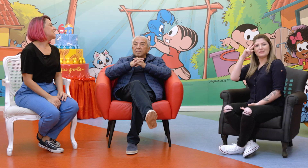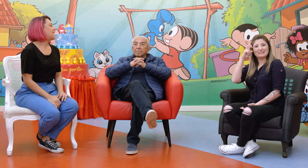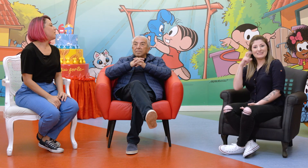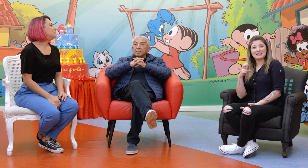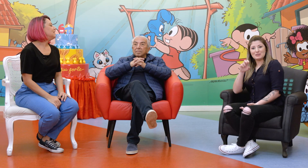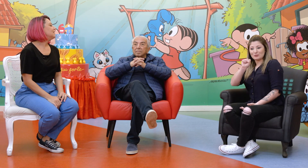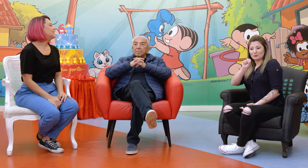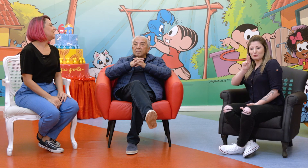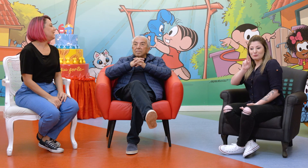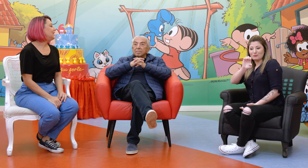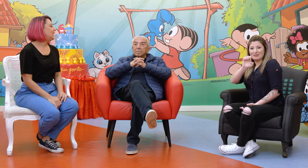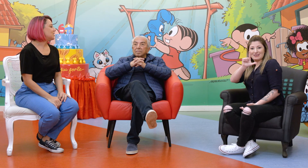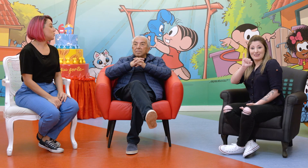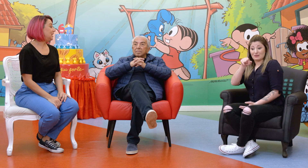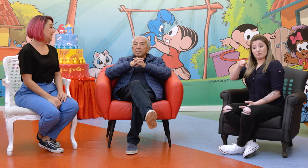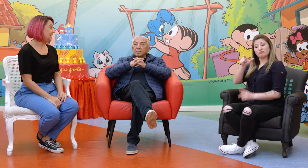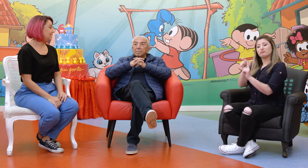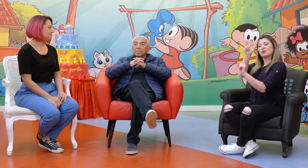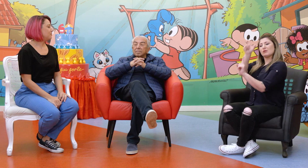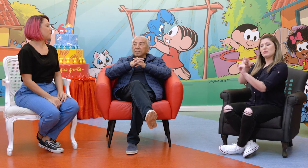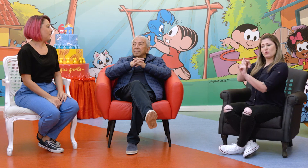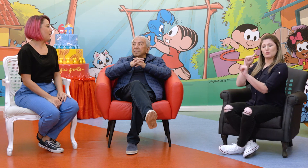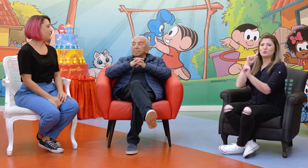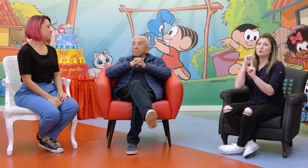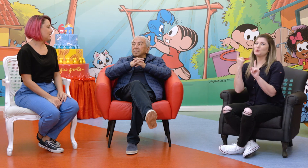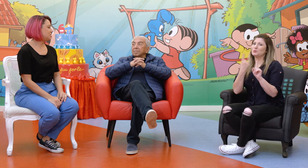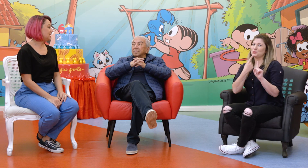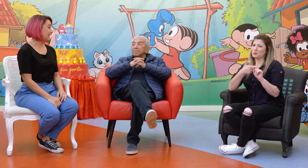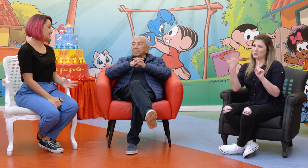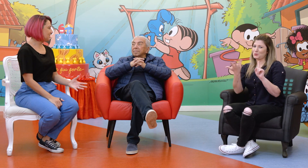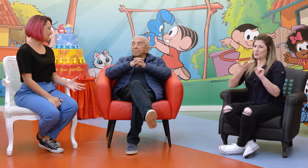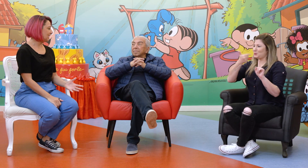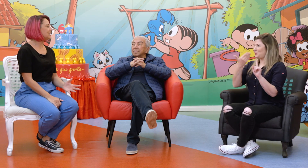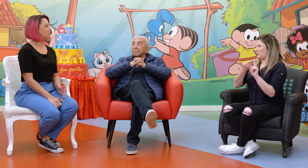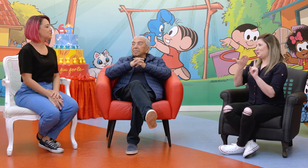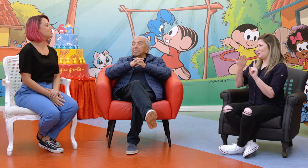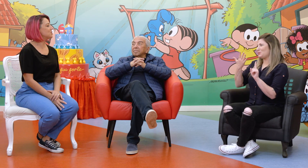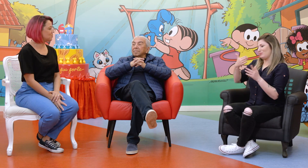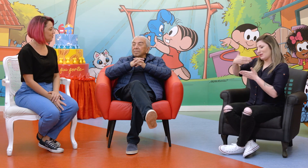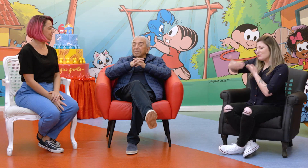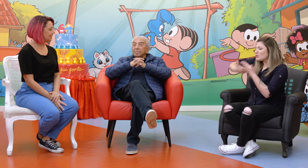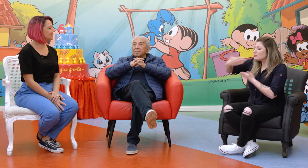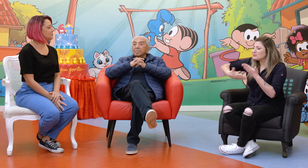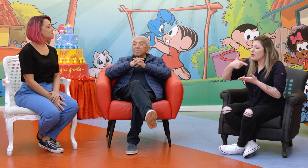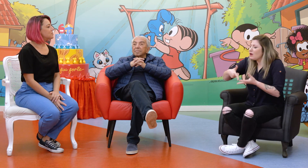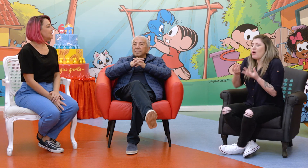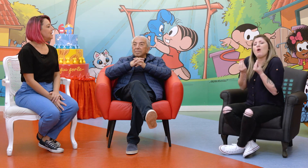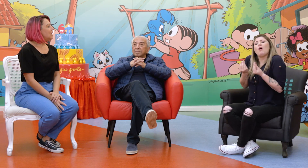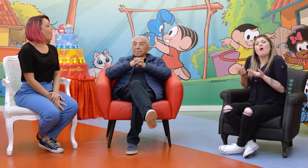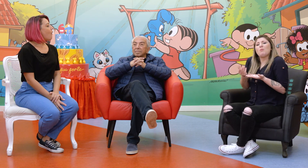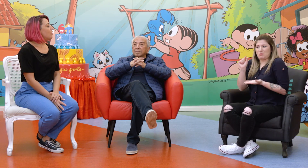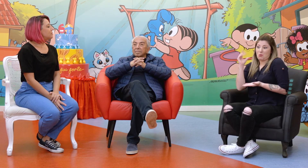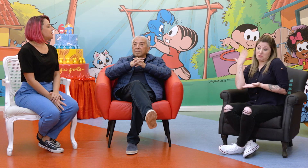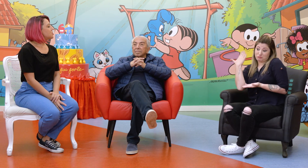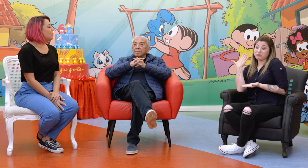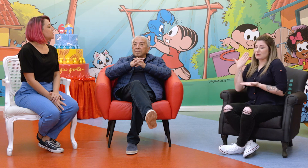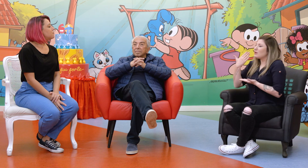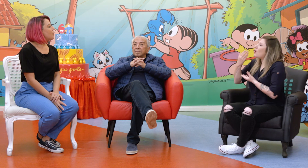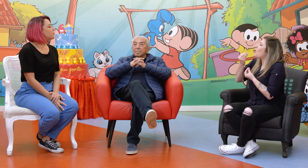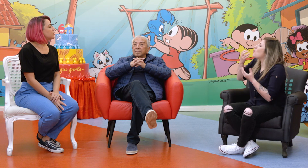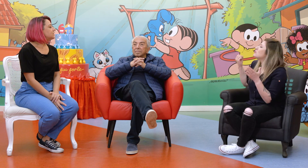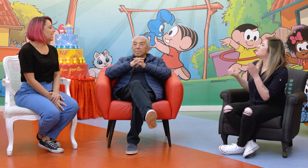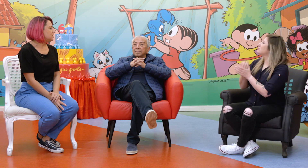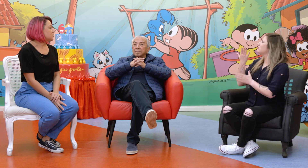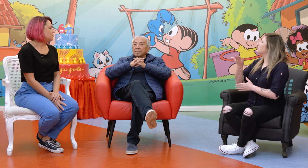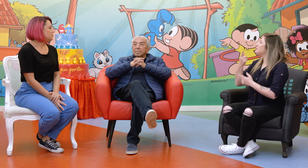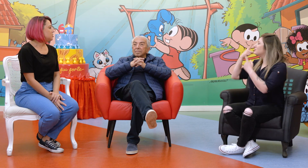A gente sabe que a Sueli é uma personagem recente criada, né? Uma personagem surda. Conta pra gente como é que